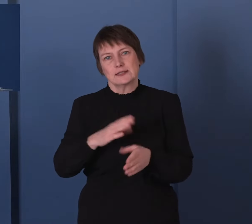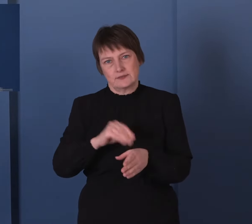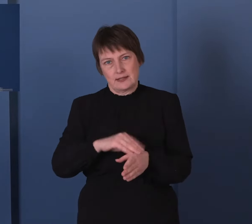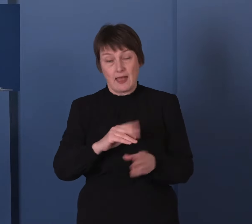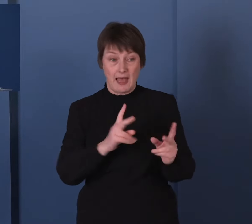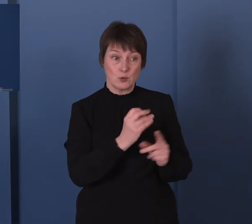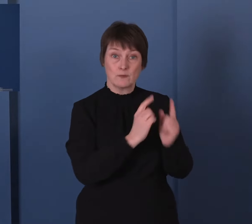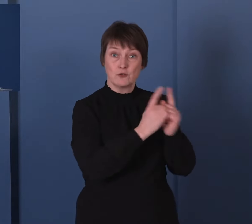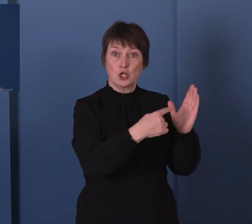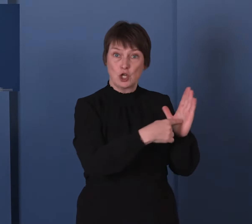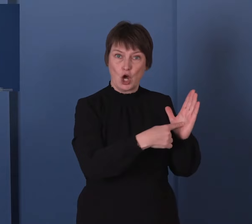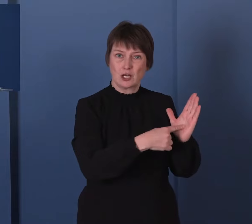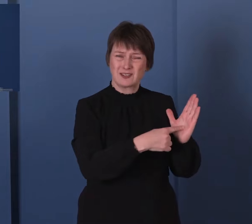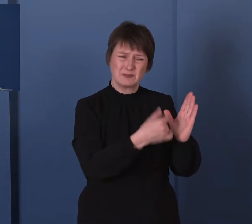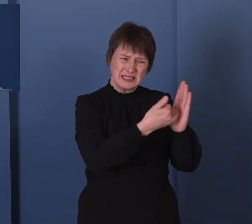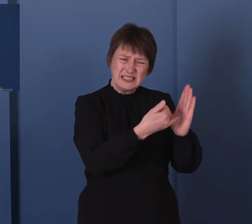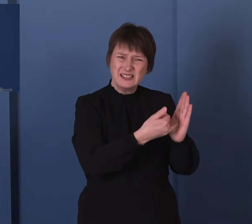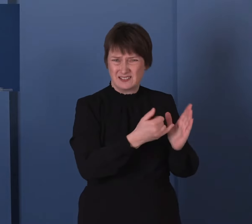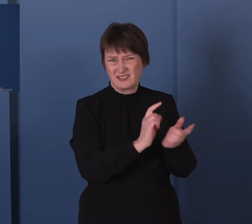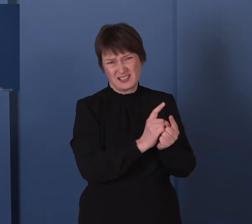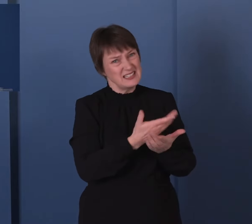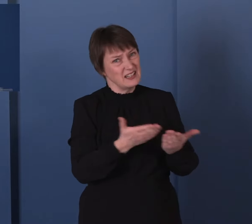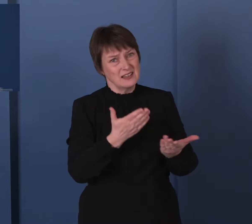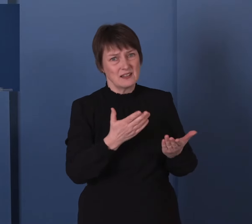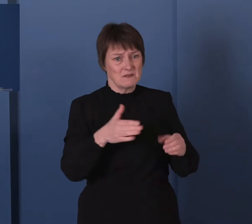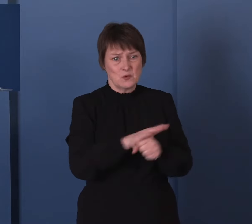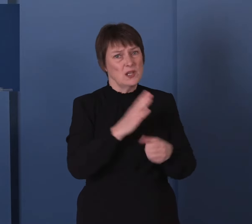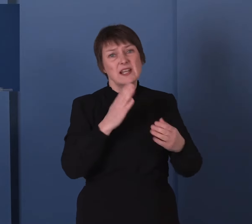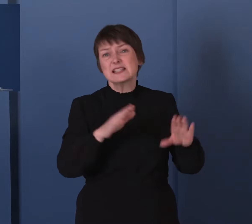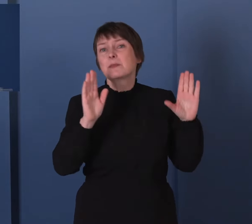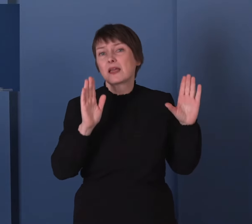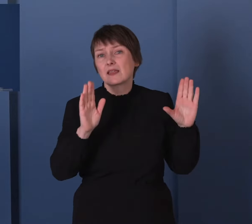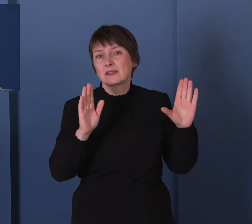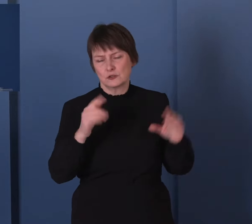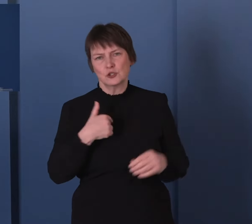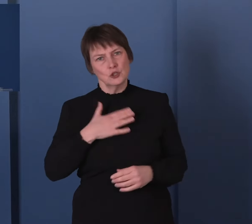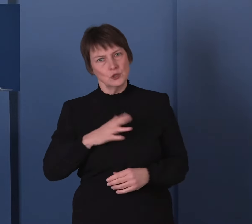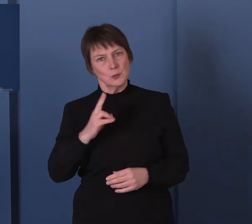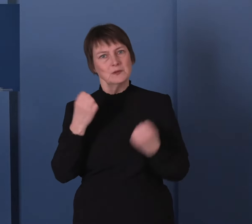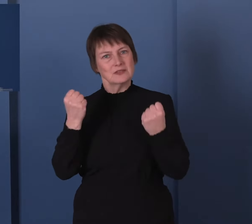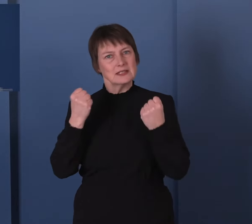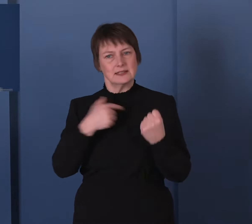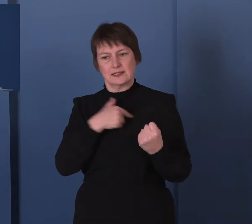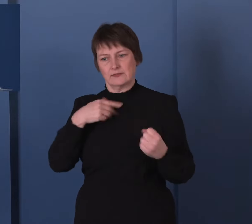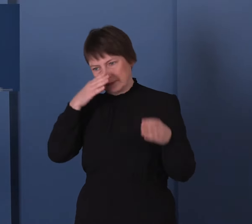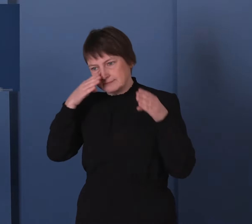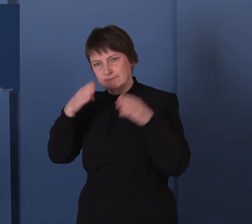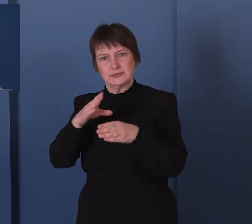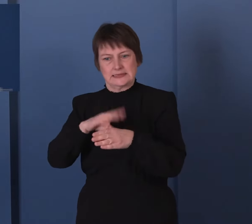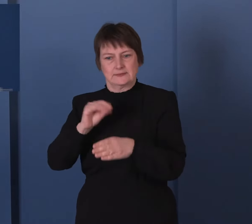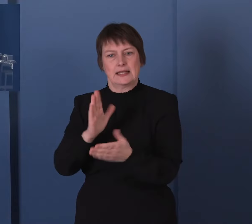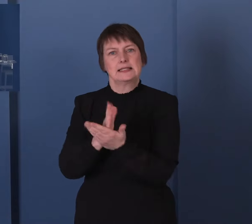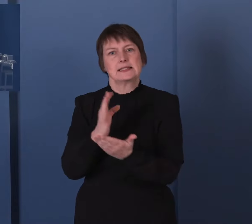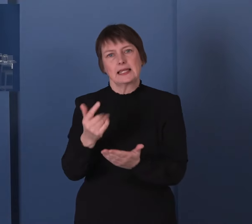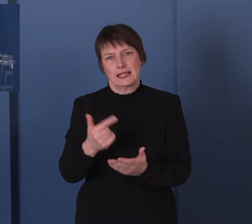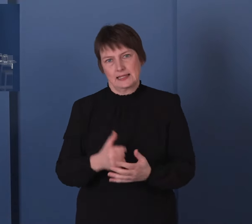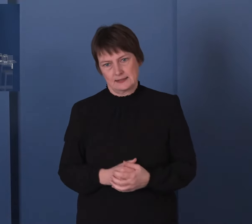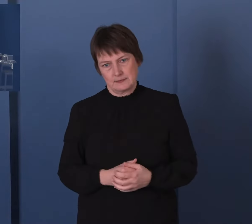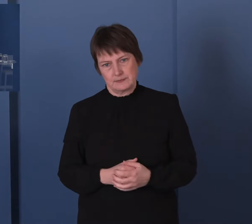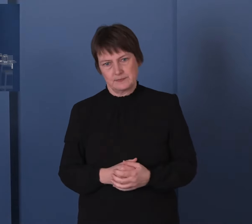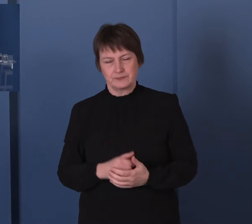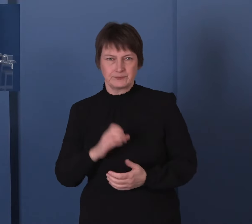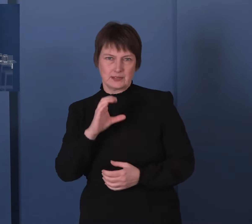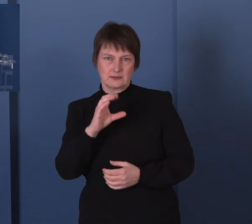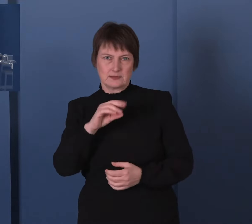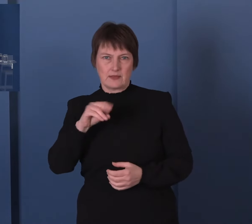Sveriges nationella säkerhetsintressen i fokus just nu. Det är min uppfattning. Be the last question. If I will Please. answer